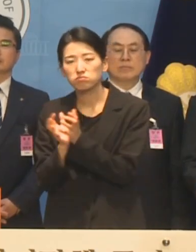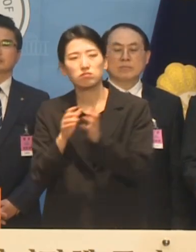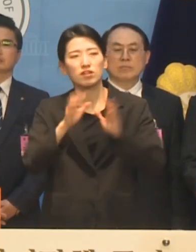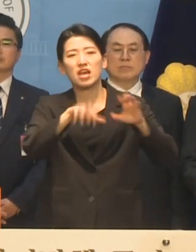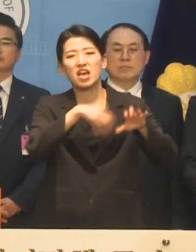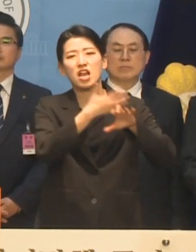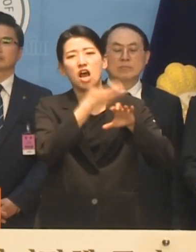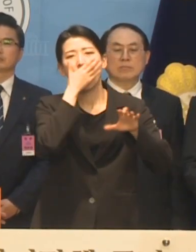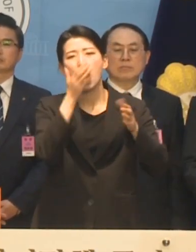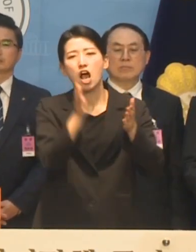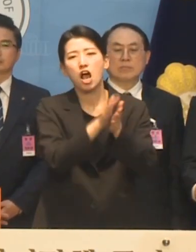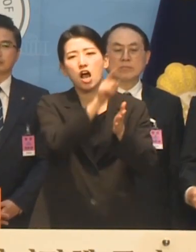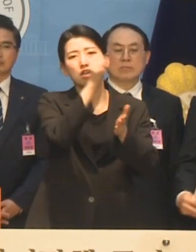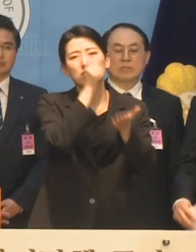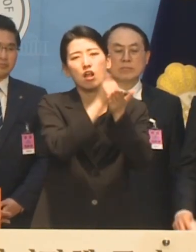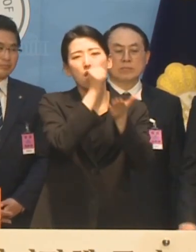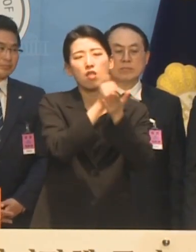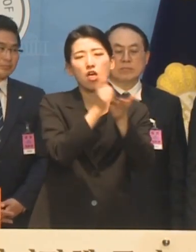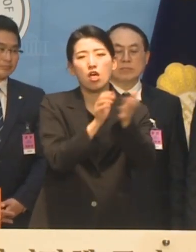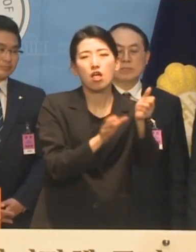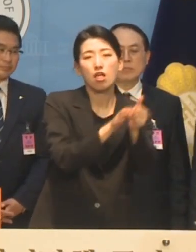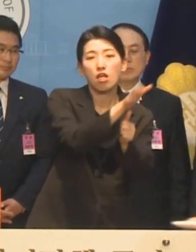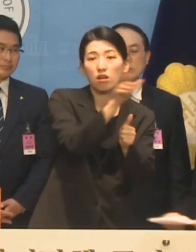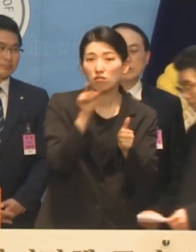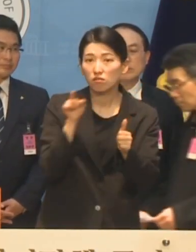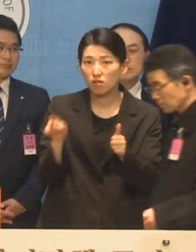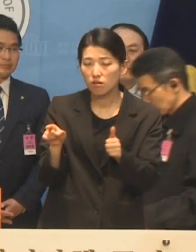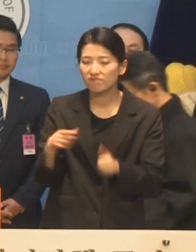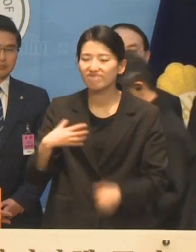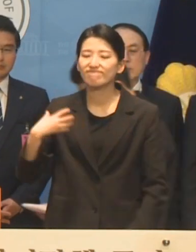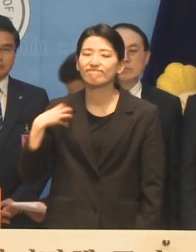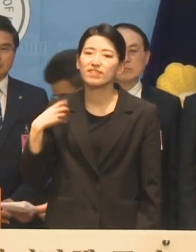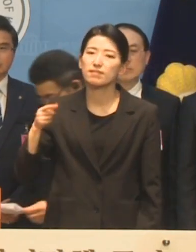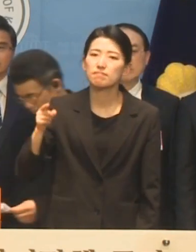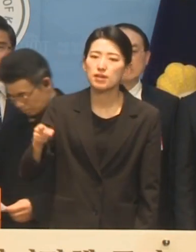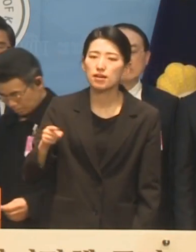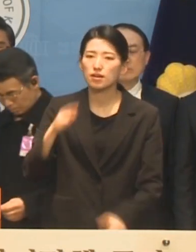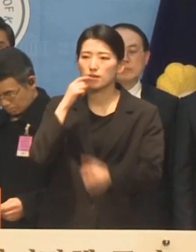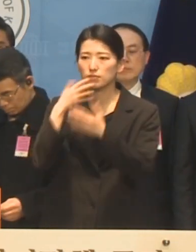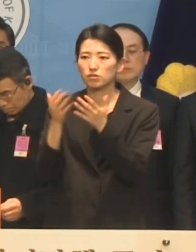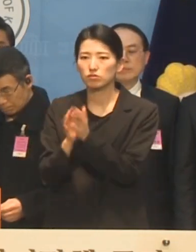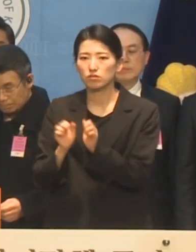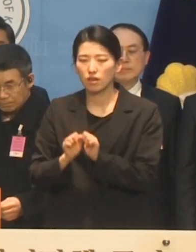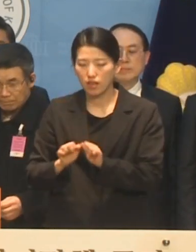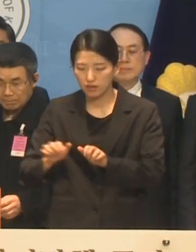국민을 선동한 민주당은 그 책임을 통감하고 해체하라.